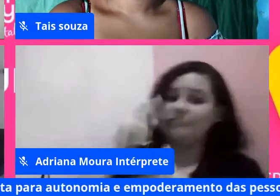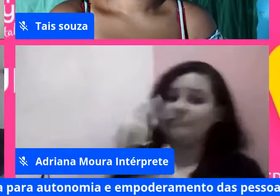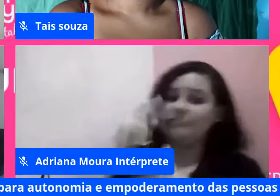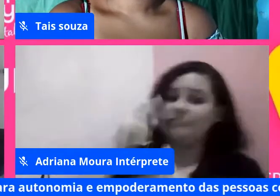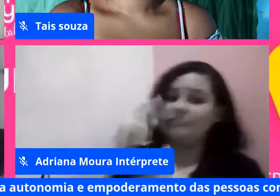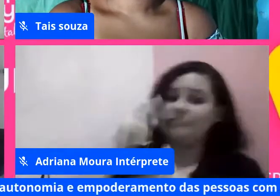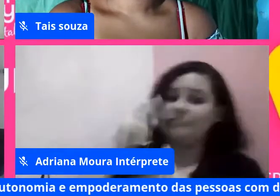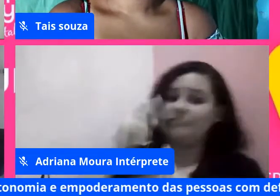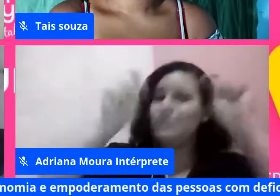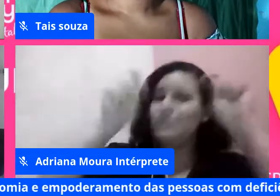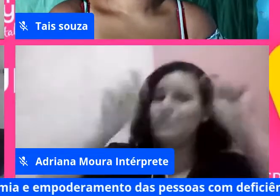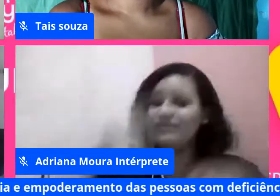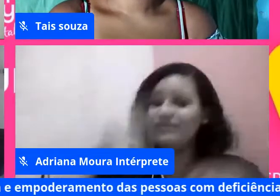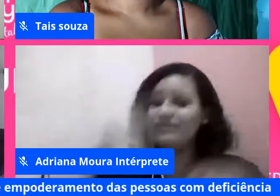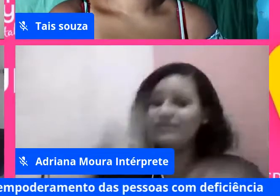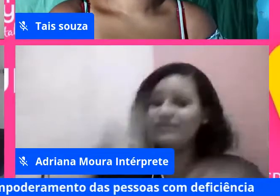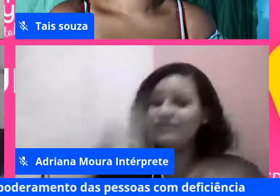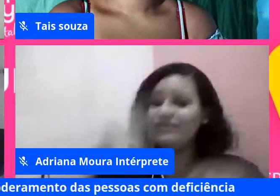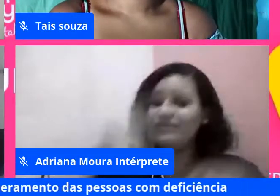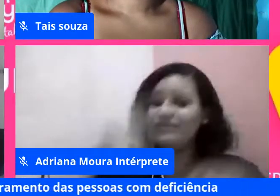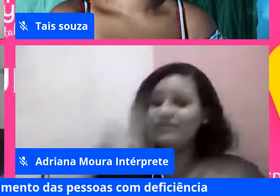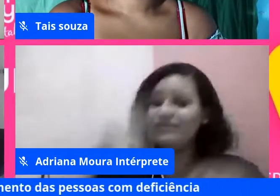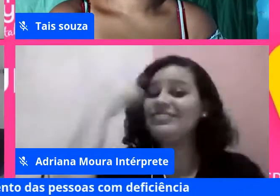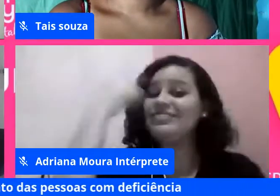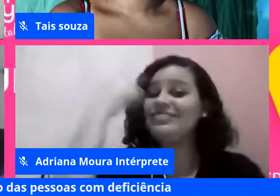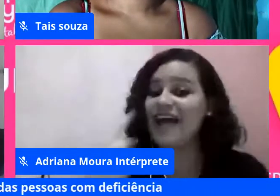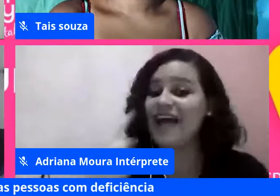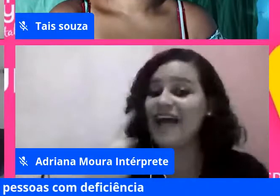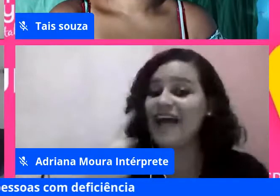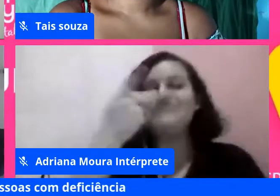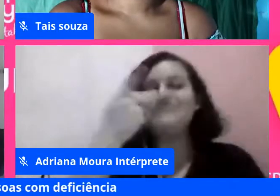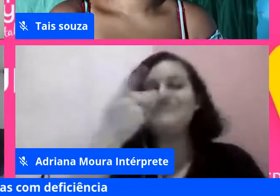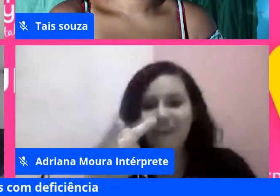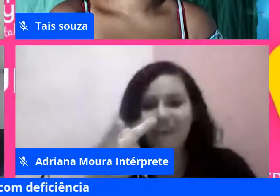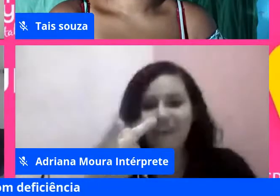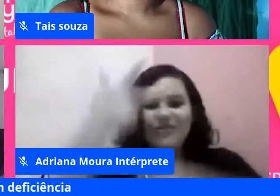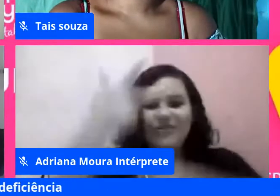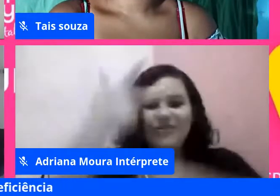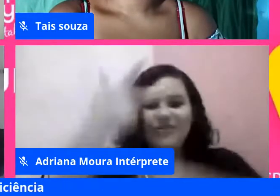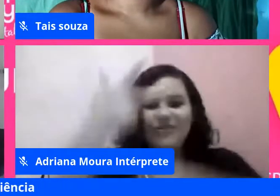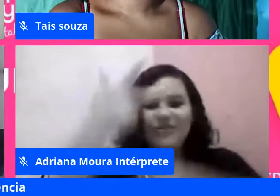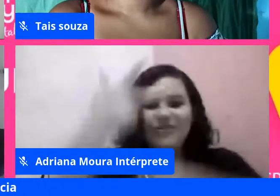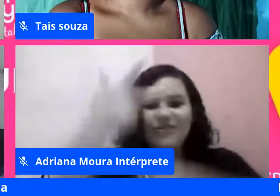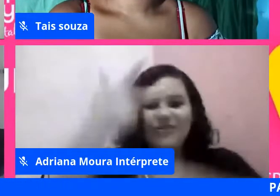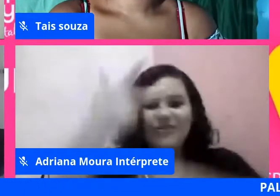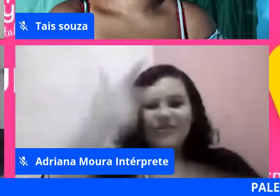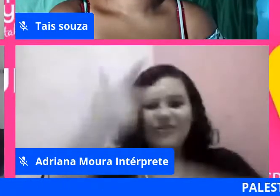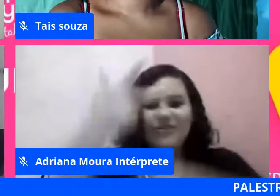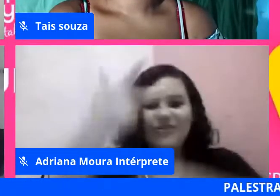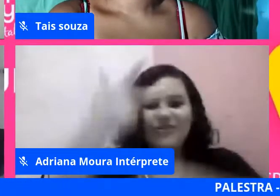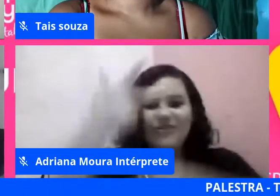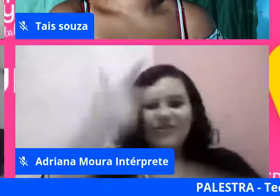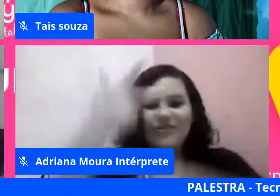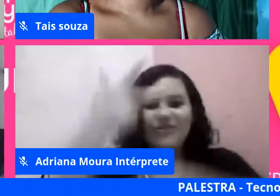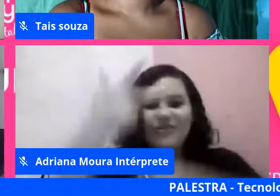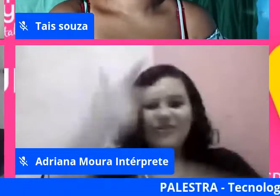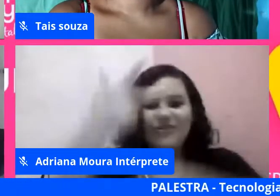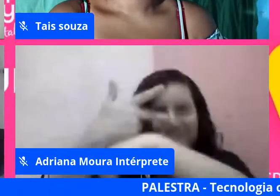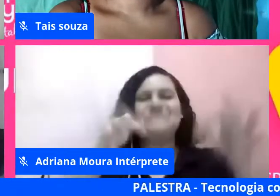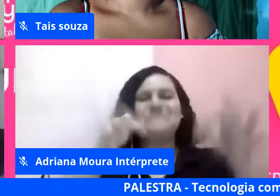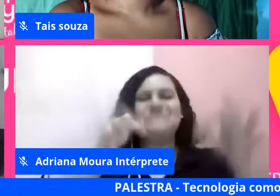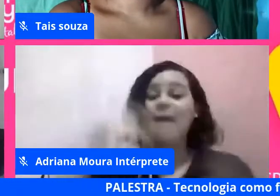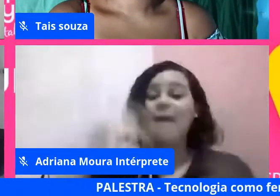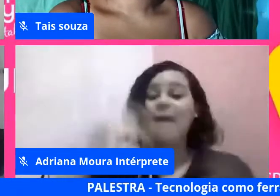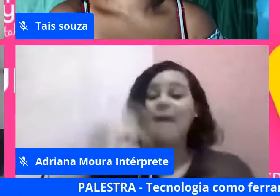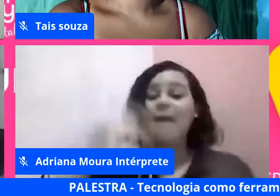né, assim, que ela reforçou agora, é exatamente o que a gente veio tentar trazer para vocês. Eu acho que, assim, a ideia de que as pessoas